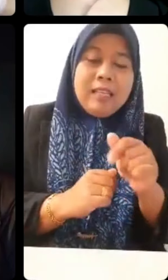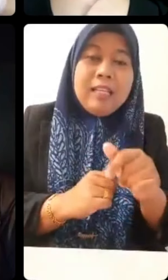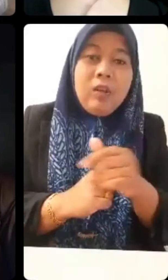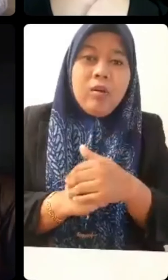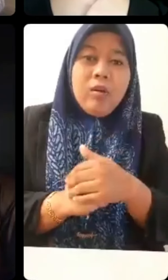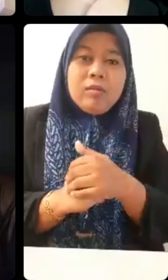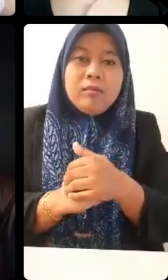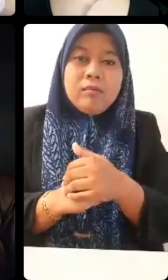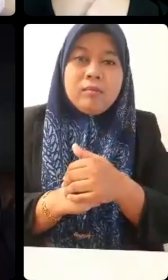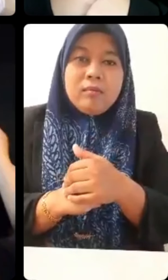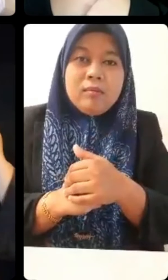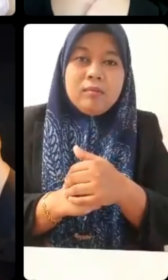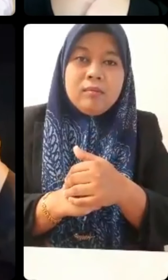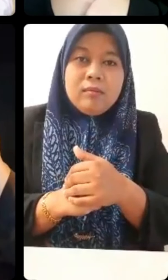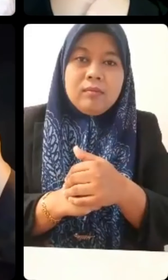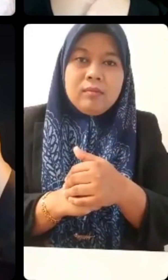ke TikTok.